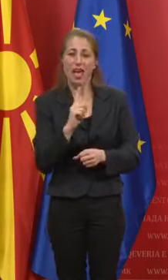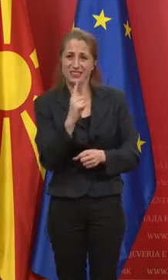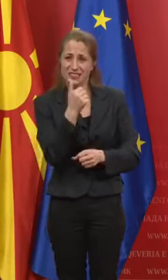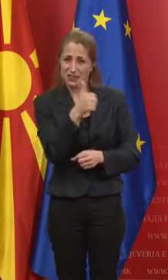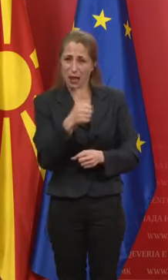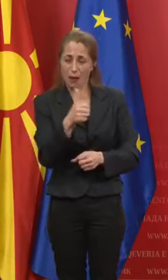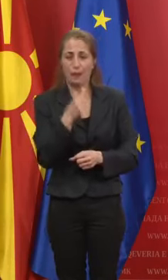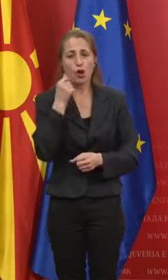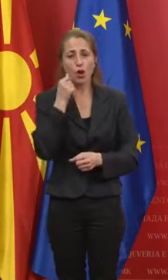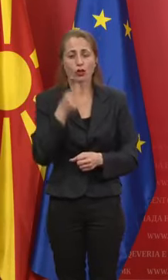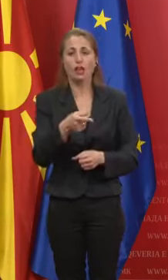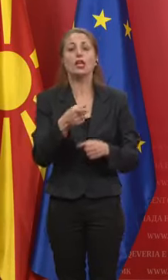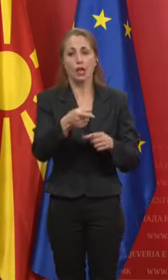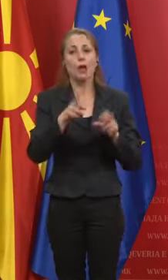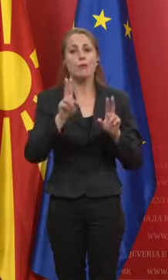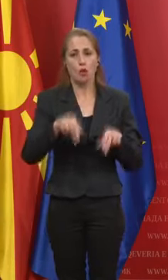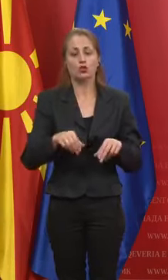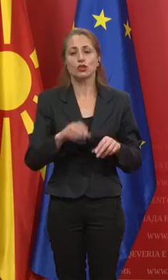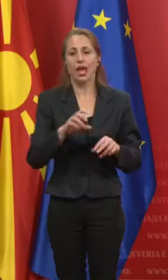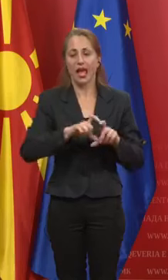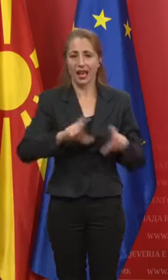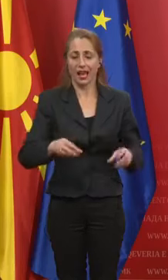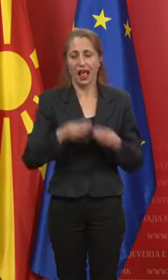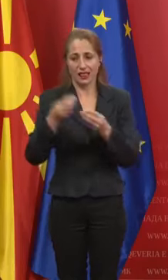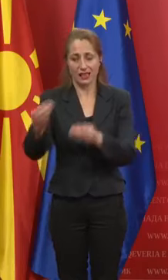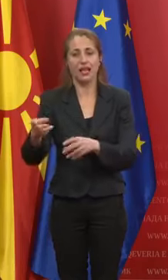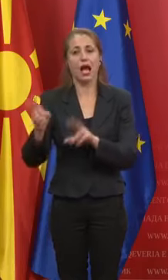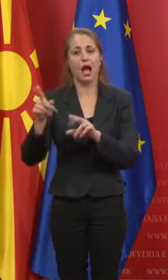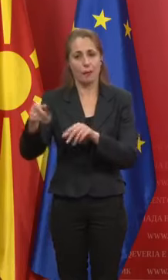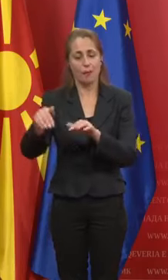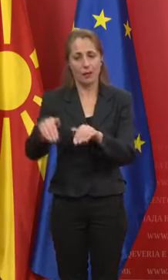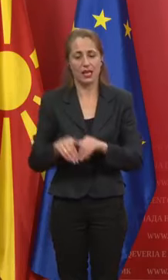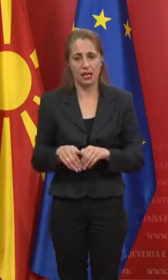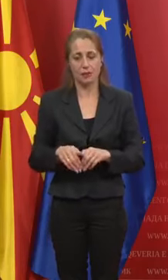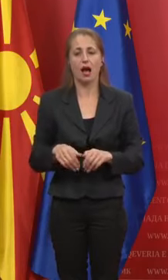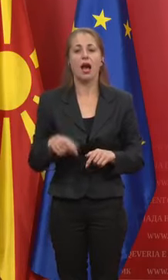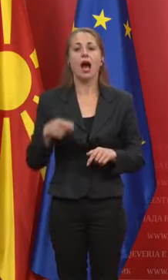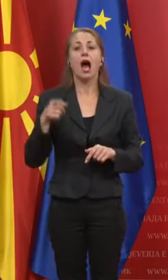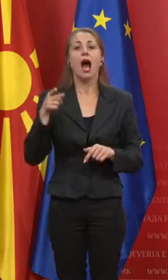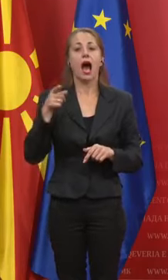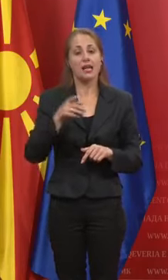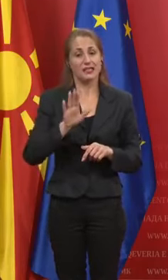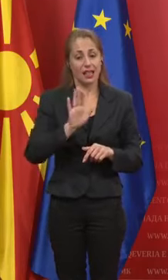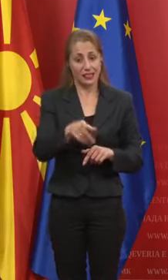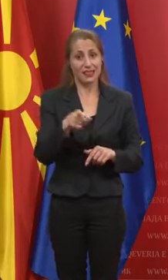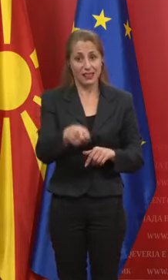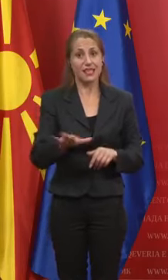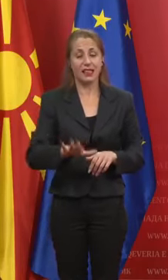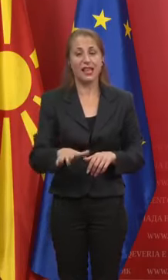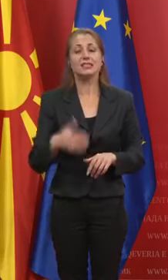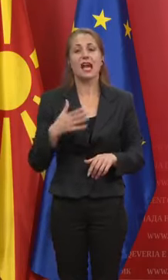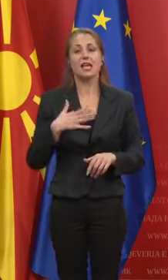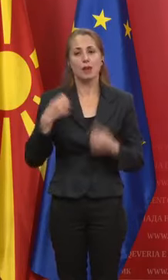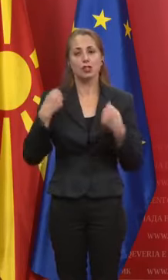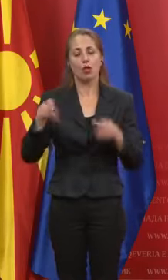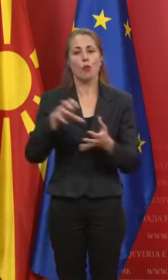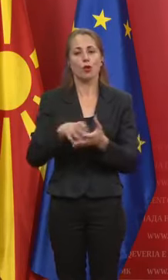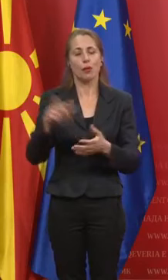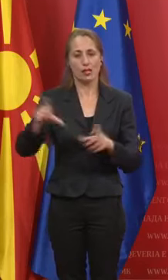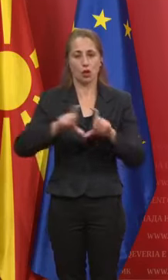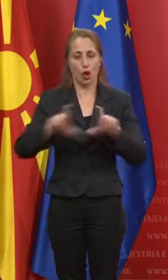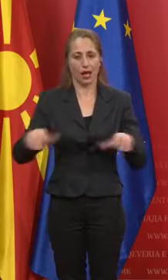да ги остават децата во градинка, таа анализа покаже дека има сосем доволен број на слободни места во градинките. И уште неколку